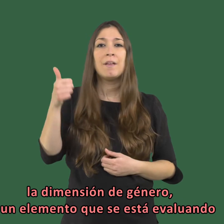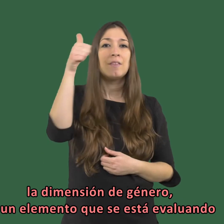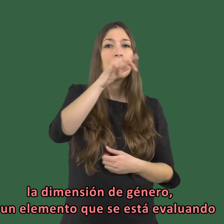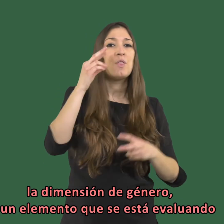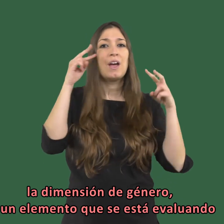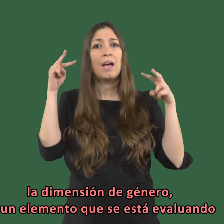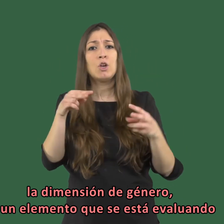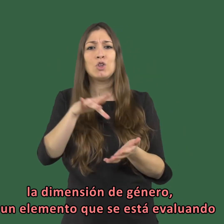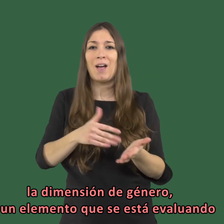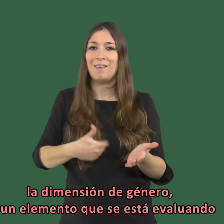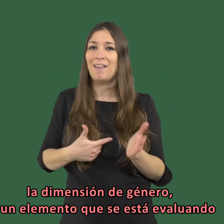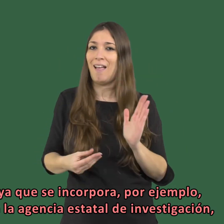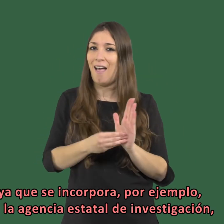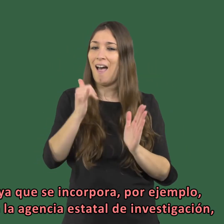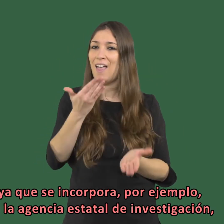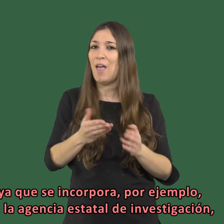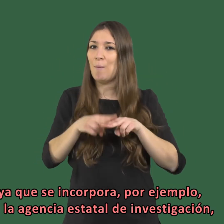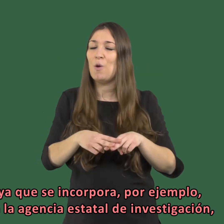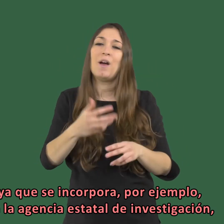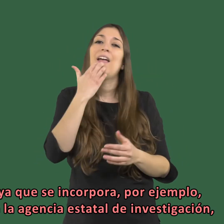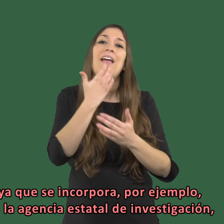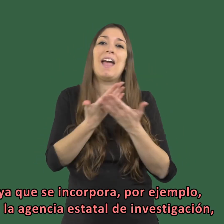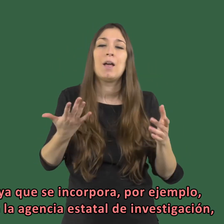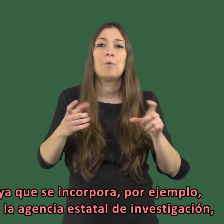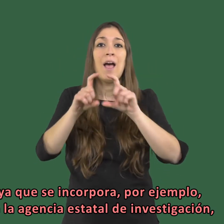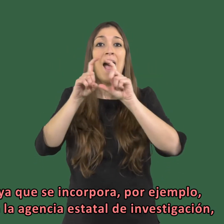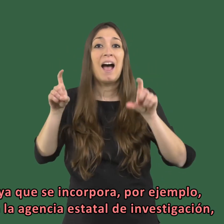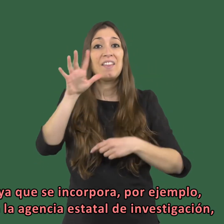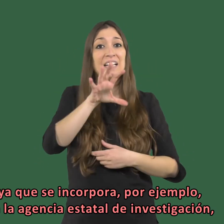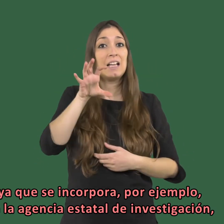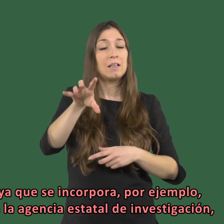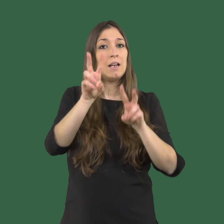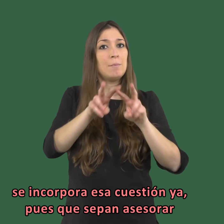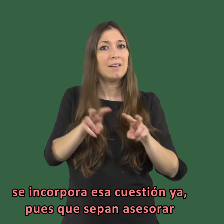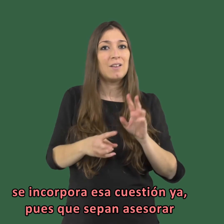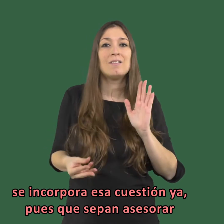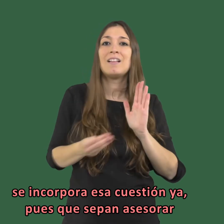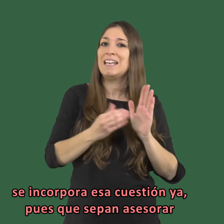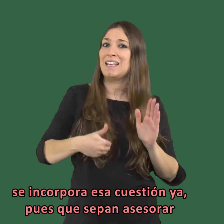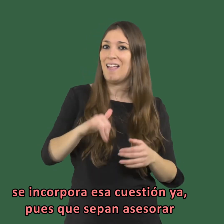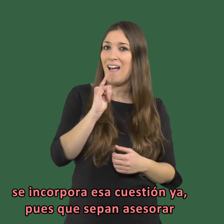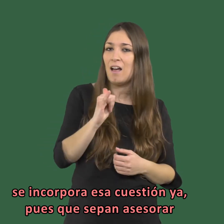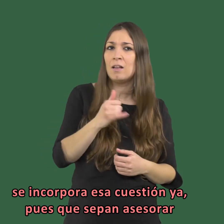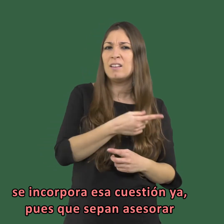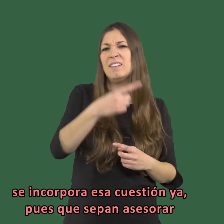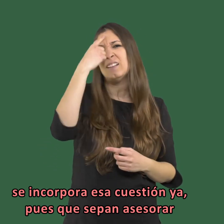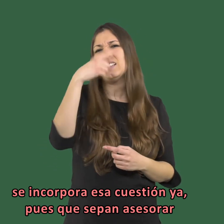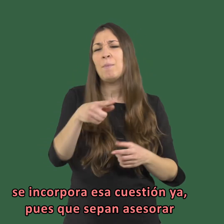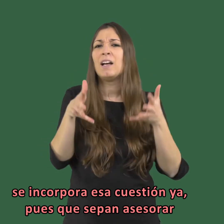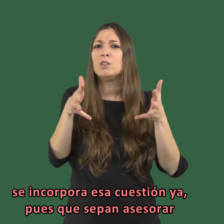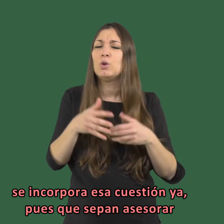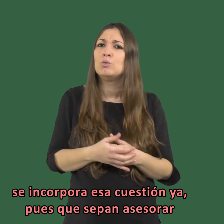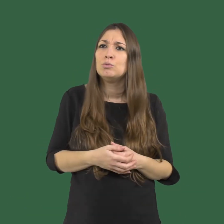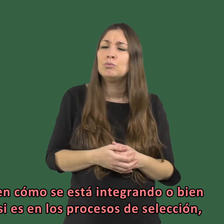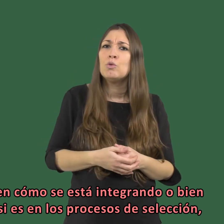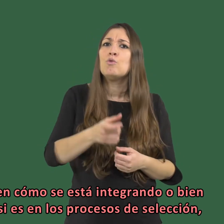género, es un elemento que se está evaluando ya, que se incorpora, por ejemplo, en la Agencia Estatal de Investigación, se incorpora esa cuestión ya, pues que sepan, ¿no? Asesorar en